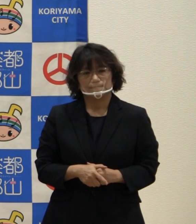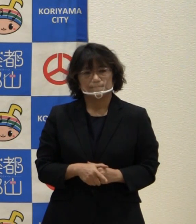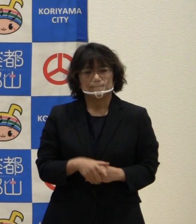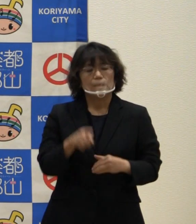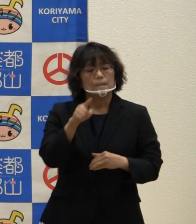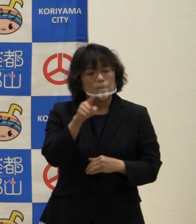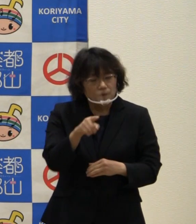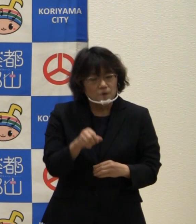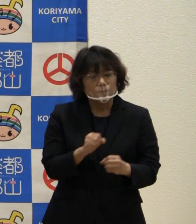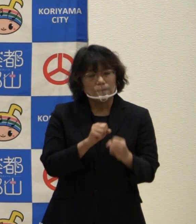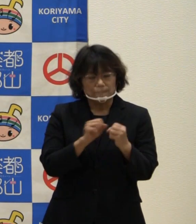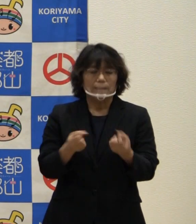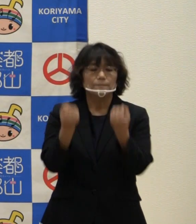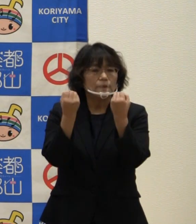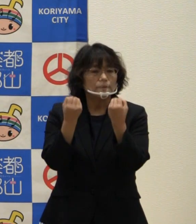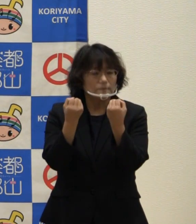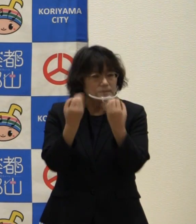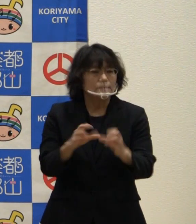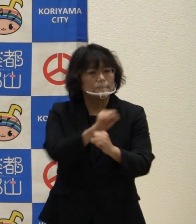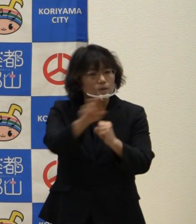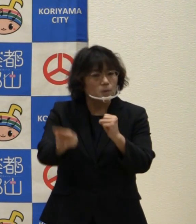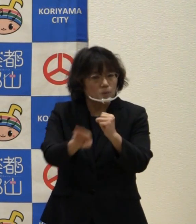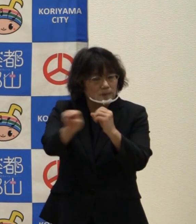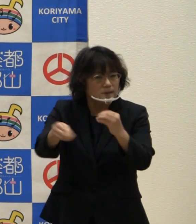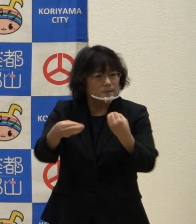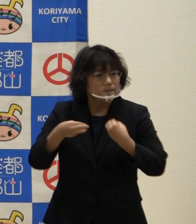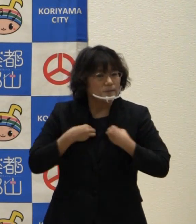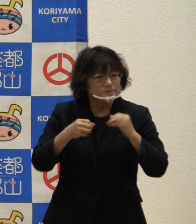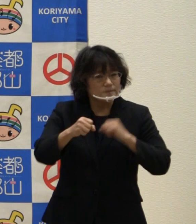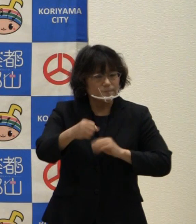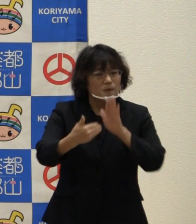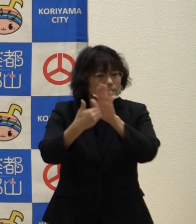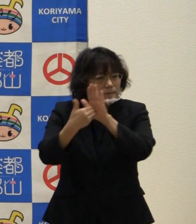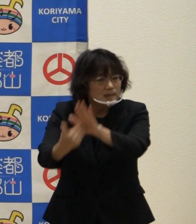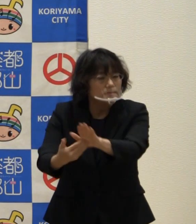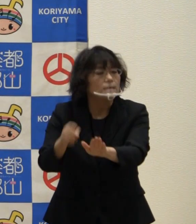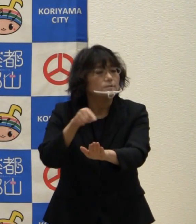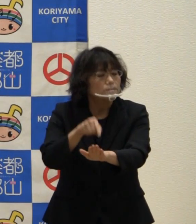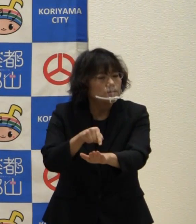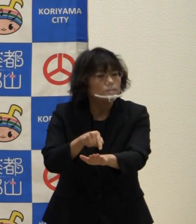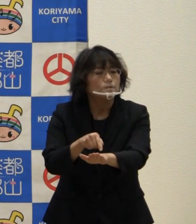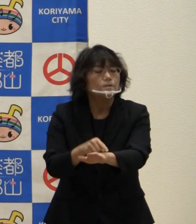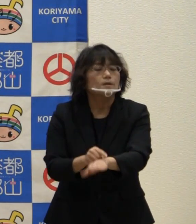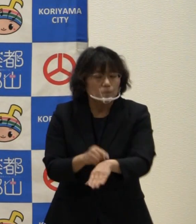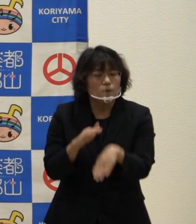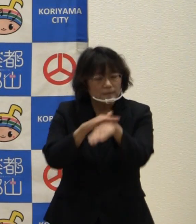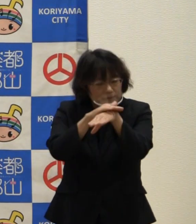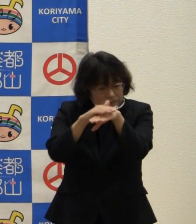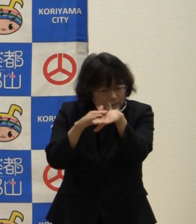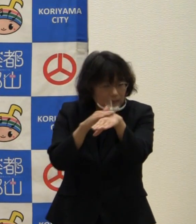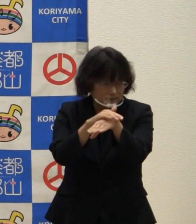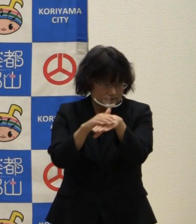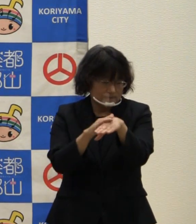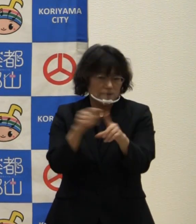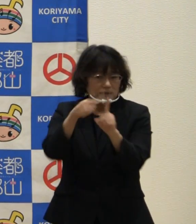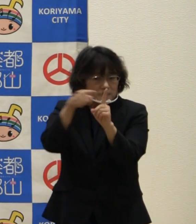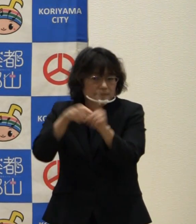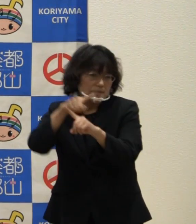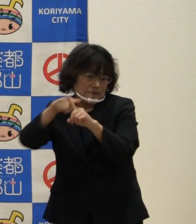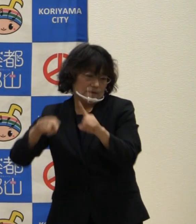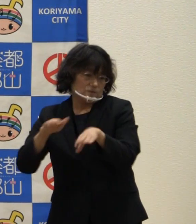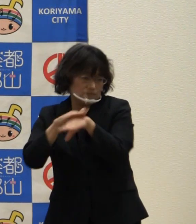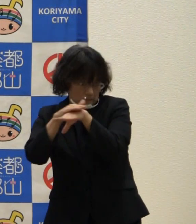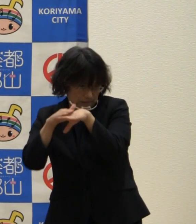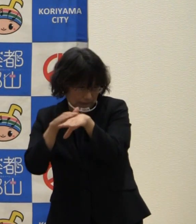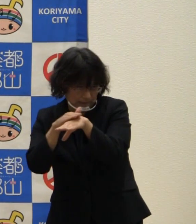ロナ感染症対策につきましてもですね、都市計画につきましても要の政策でございますので、学